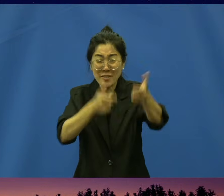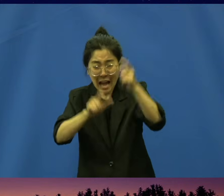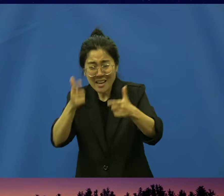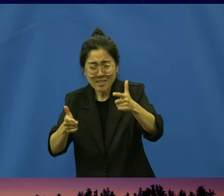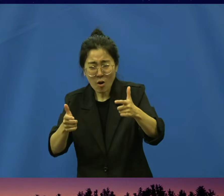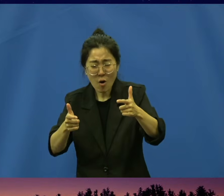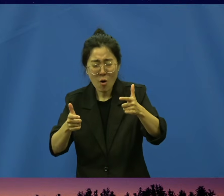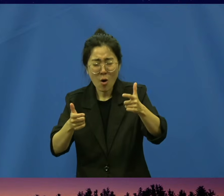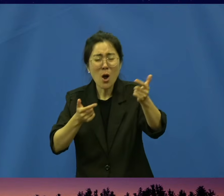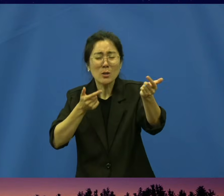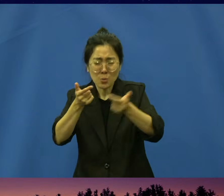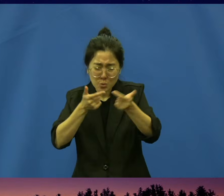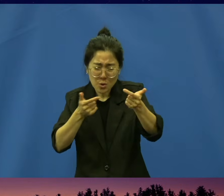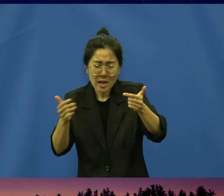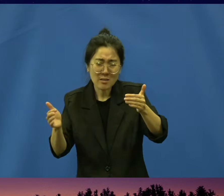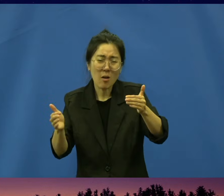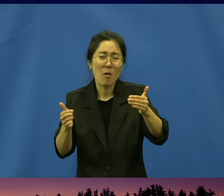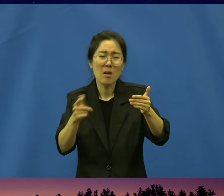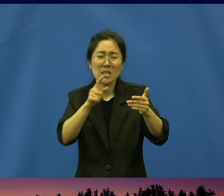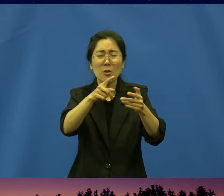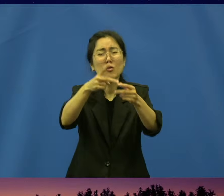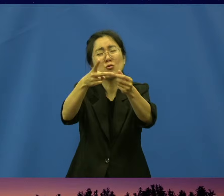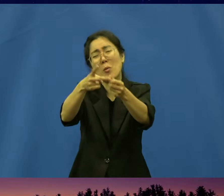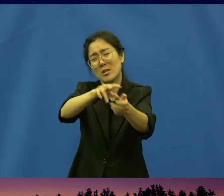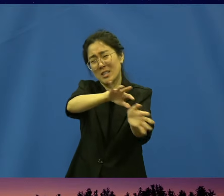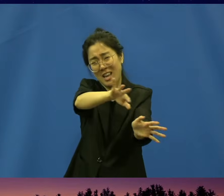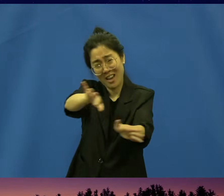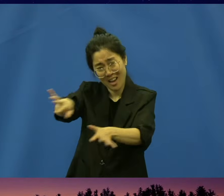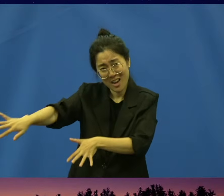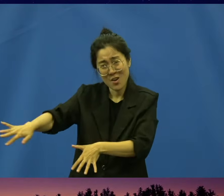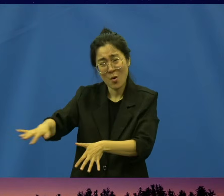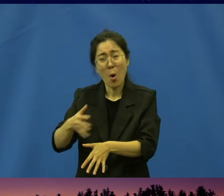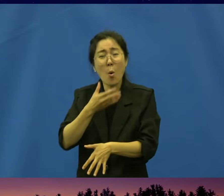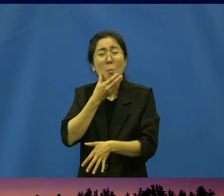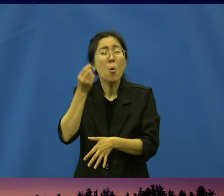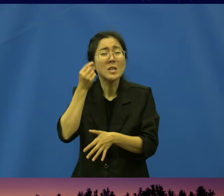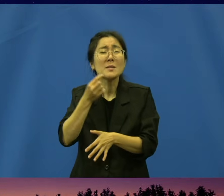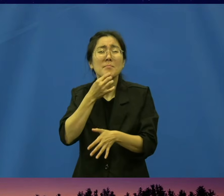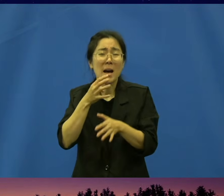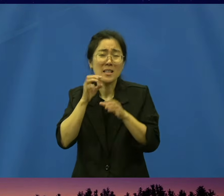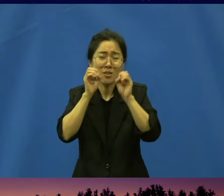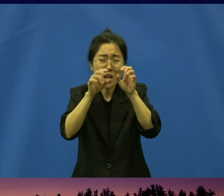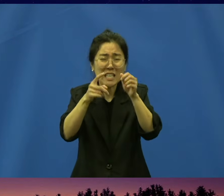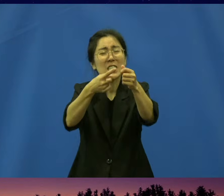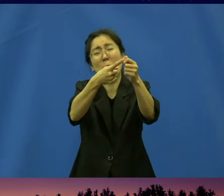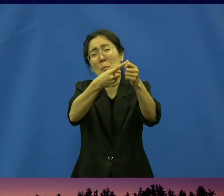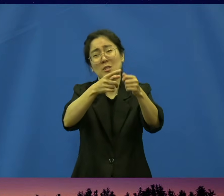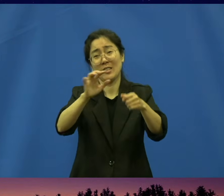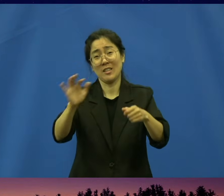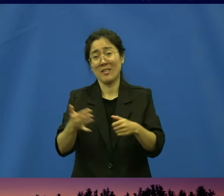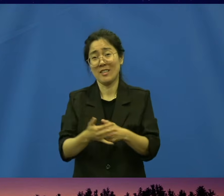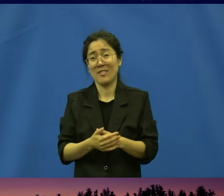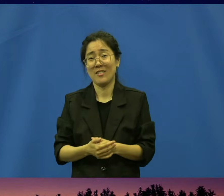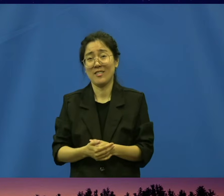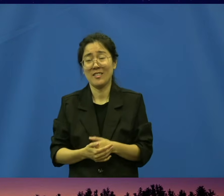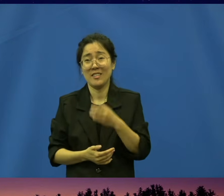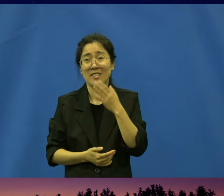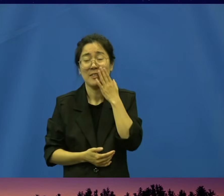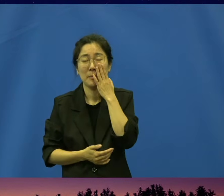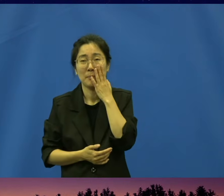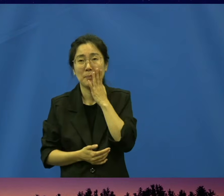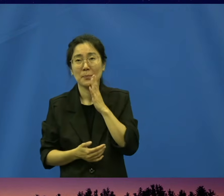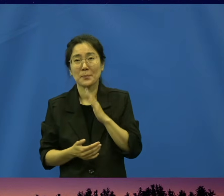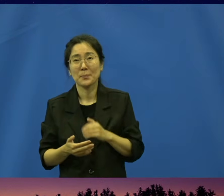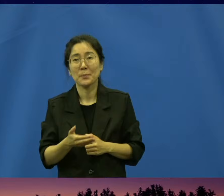박히기 직전에 우리를 위해서 드리신 유일한 기도라면, 그리고 이 기도, 유일한 기도 제목을 3번이나 반복하셨다면 여러분